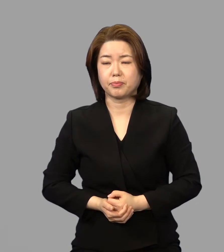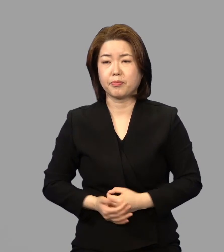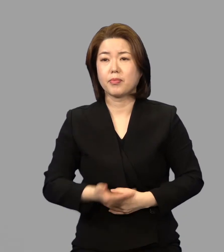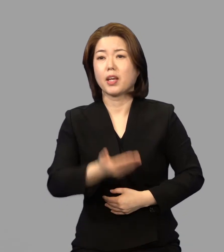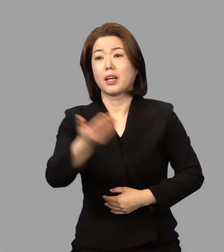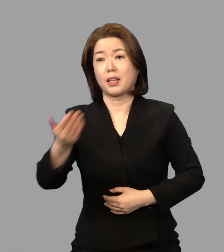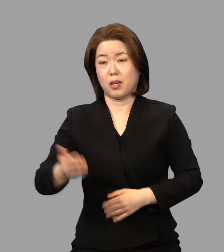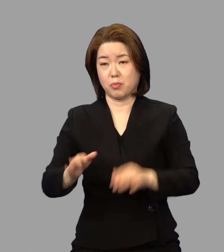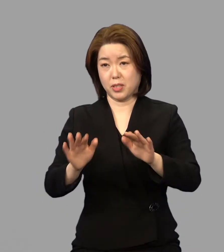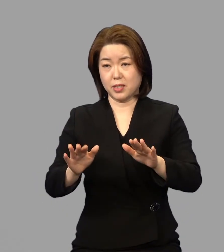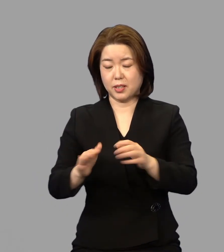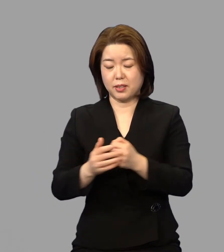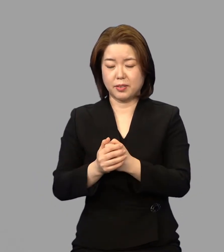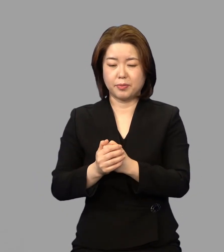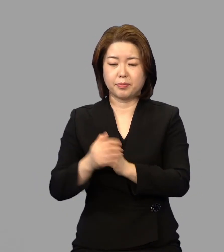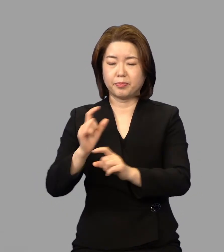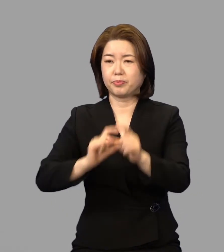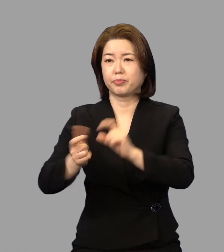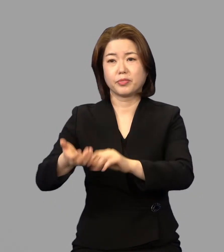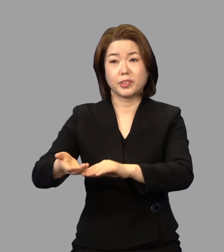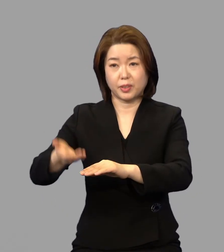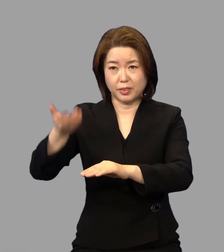여러분, 이제는 더 이상